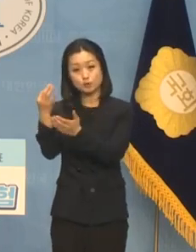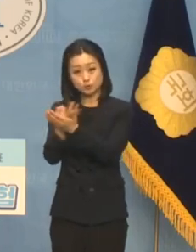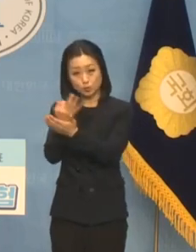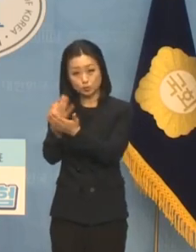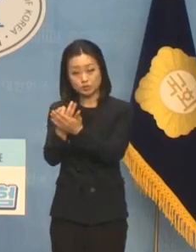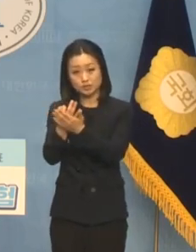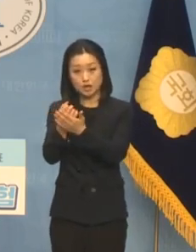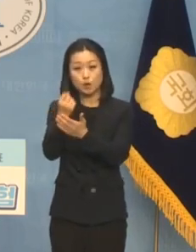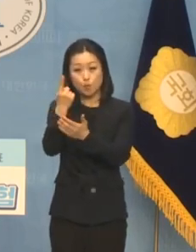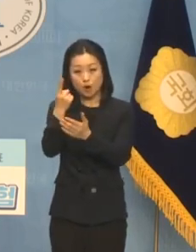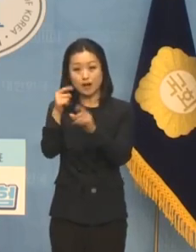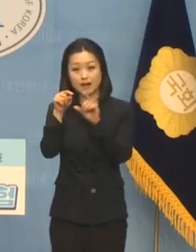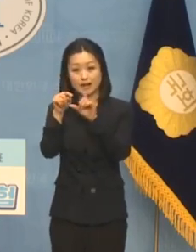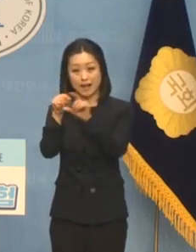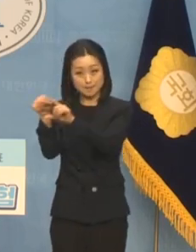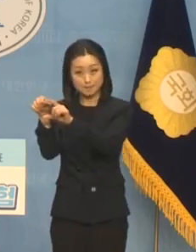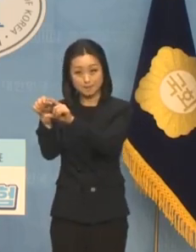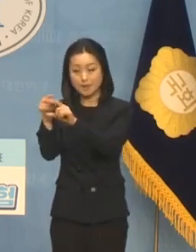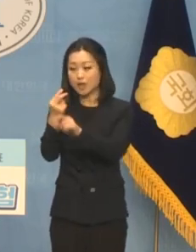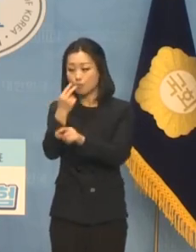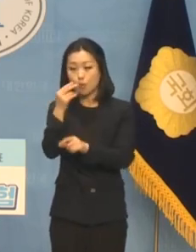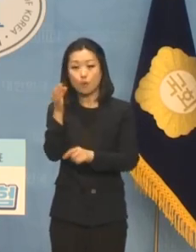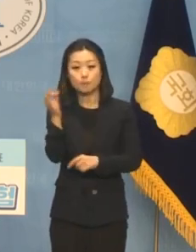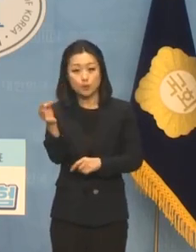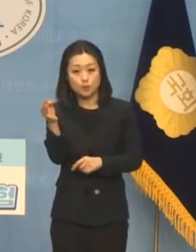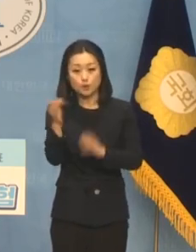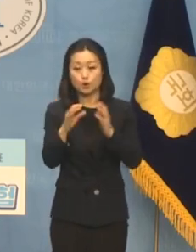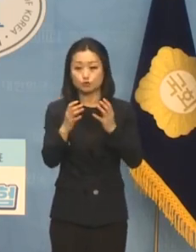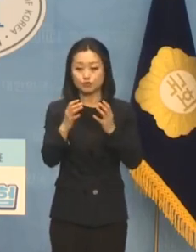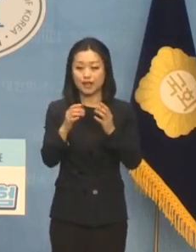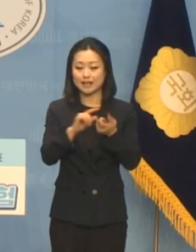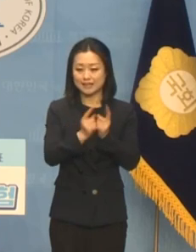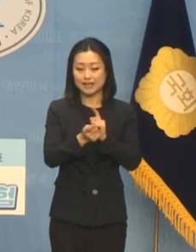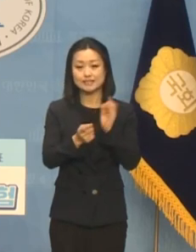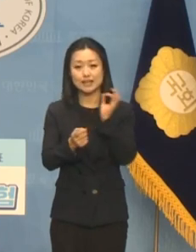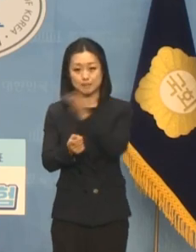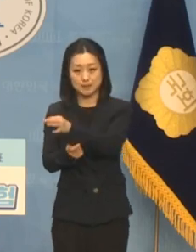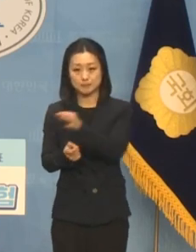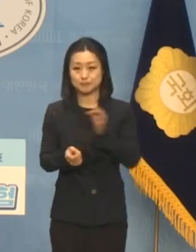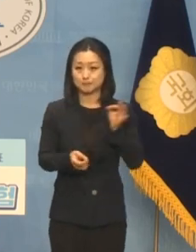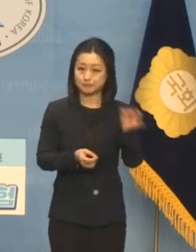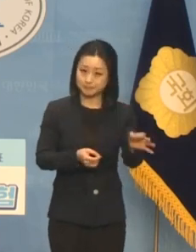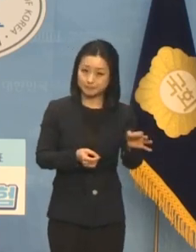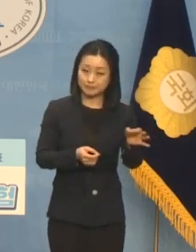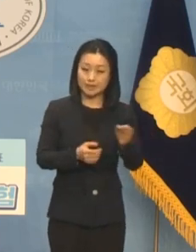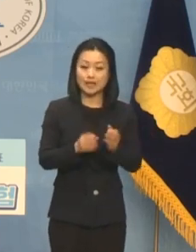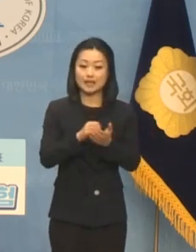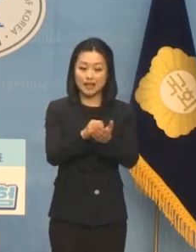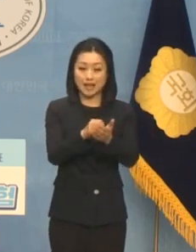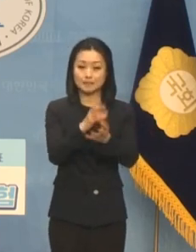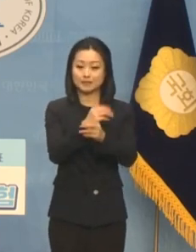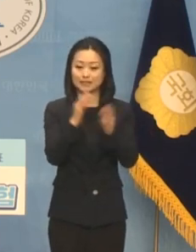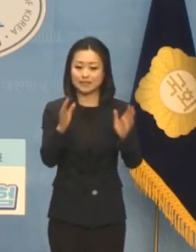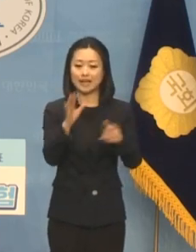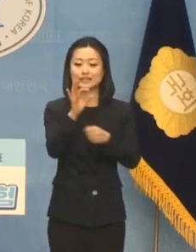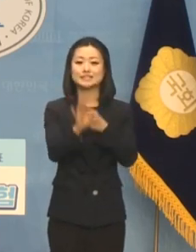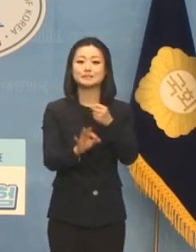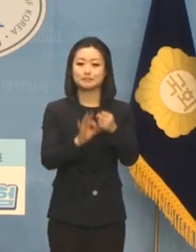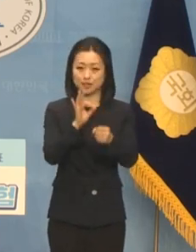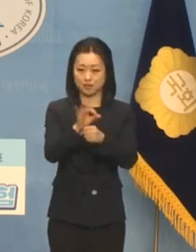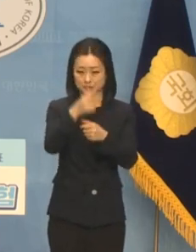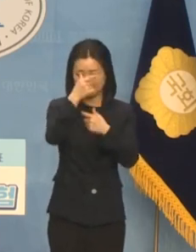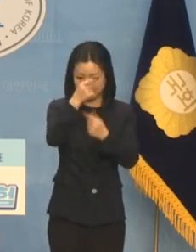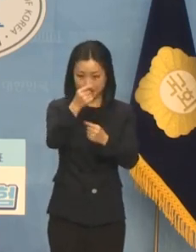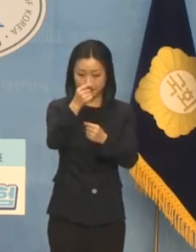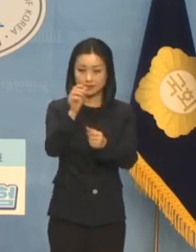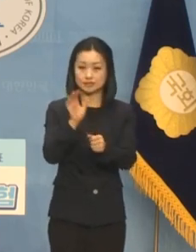월액 A값에 해당하는 보험료를 국가가 납입해 모든 국민이 가입기간 10년을 채울 수 있도록